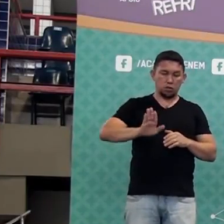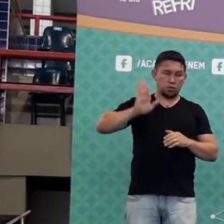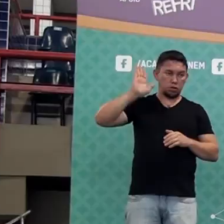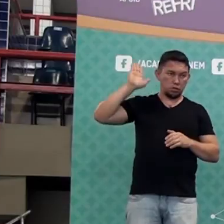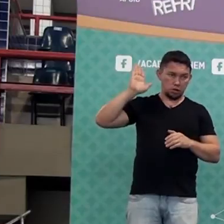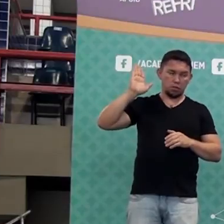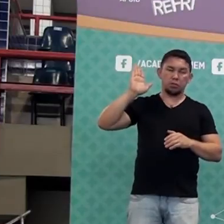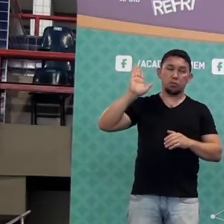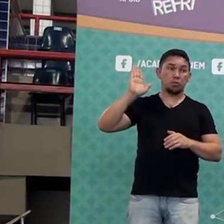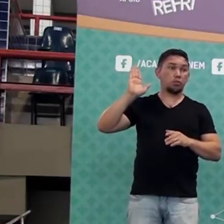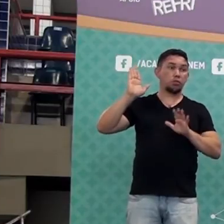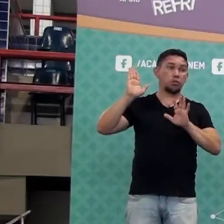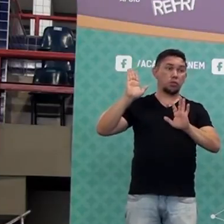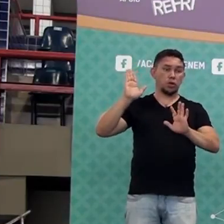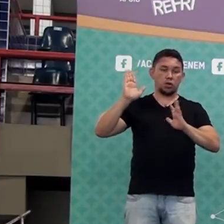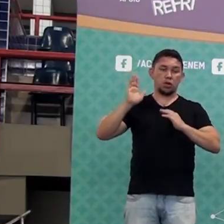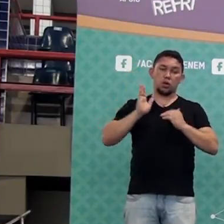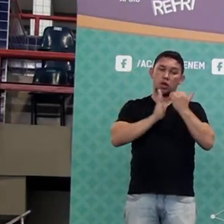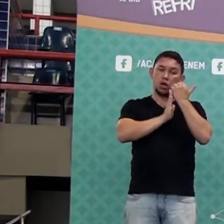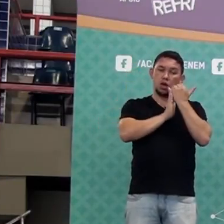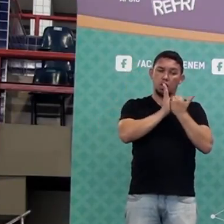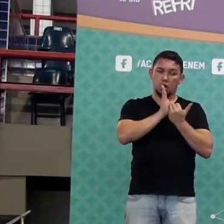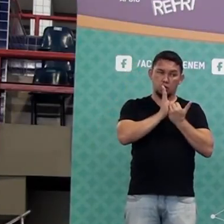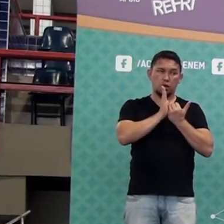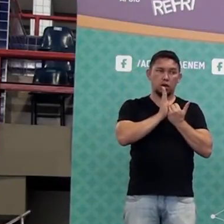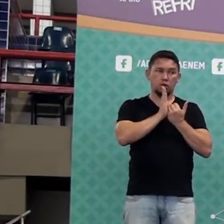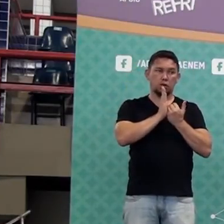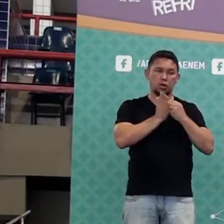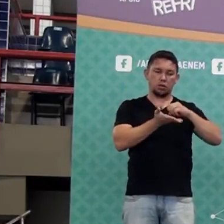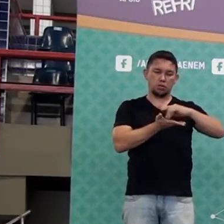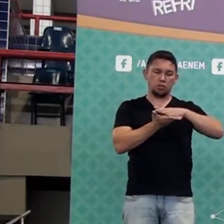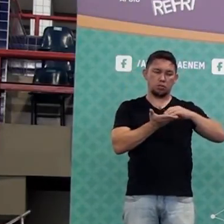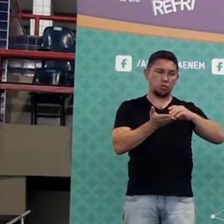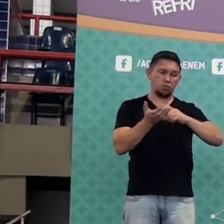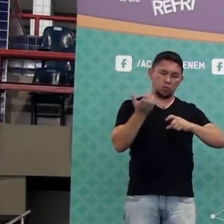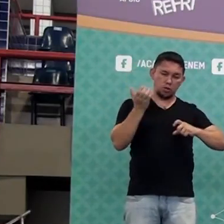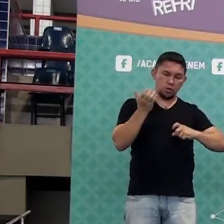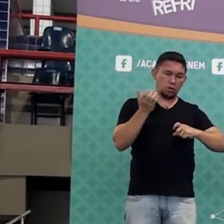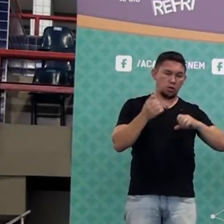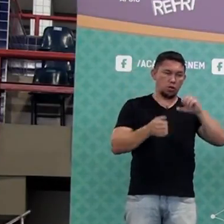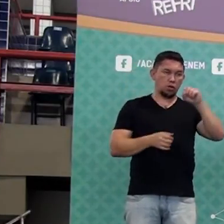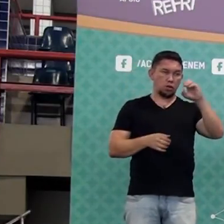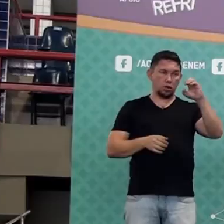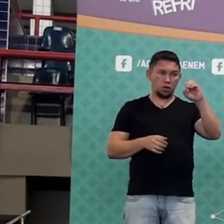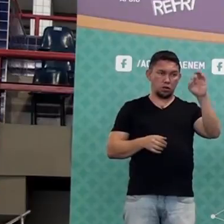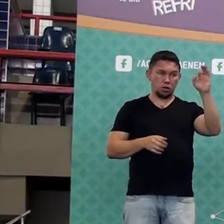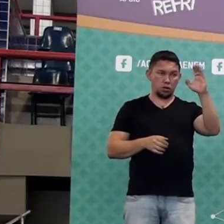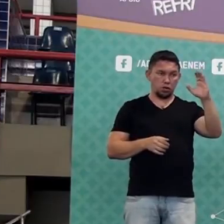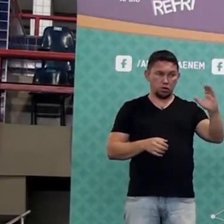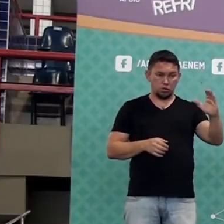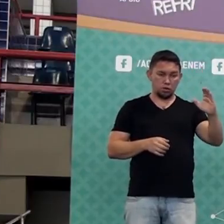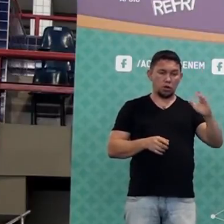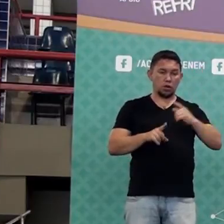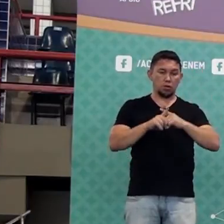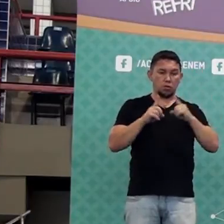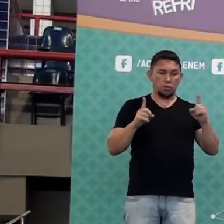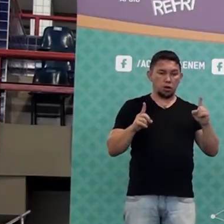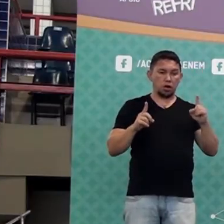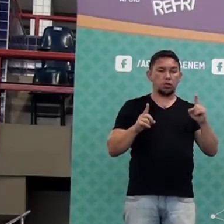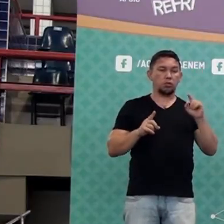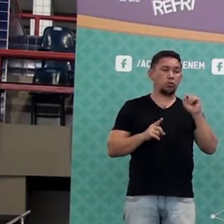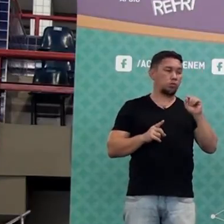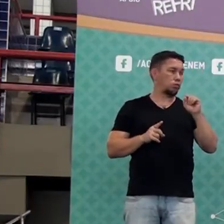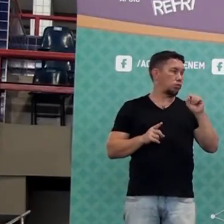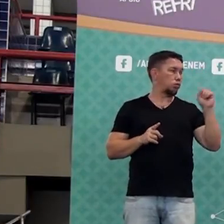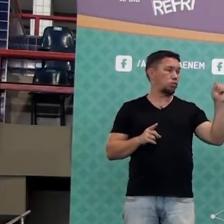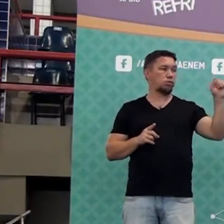né, que eles iam reduzir os seus arsenais nucleares em 80%, em contrapartida,